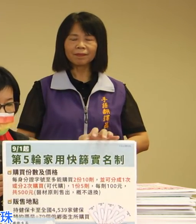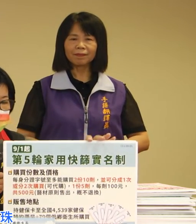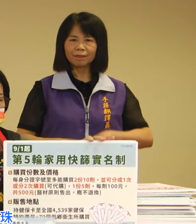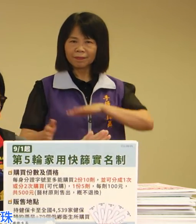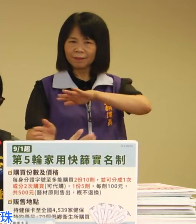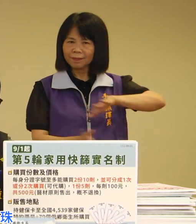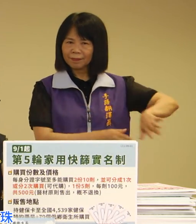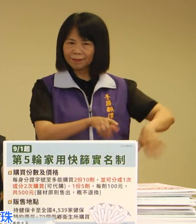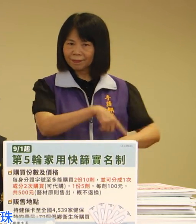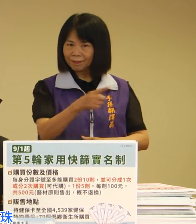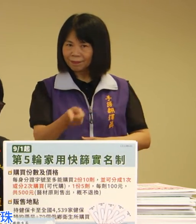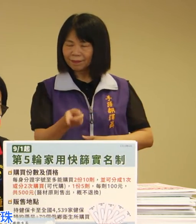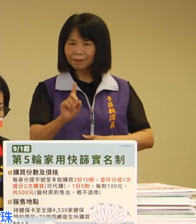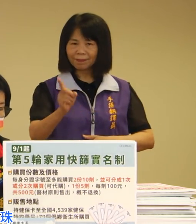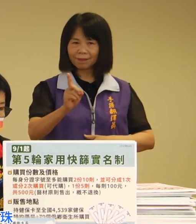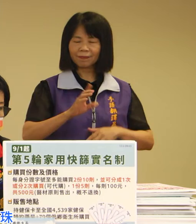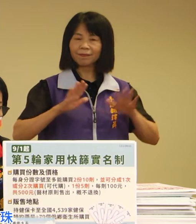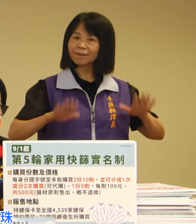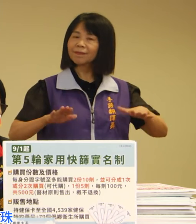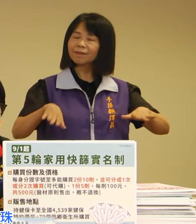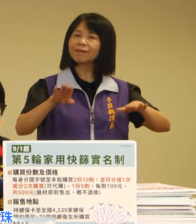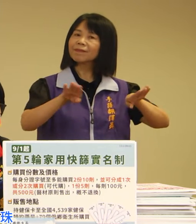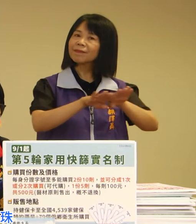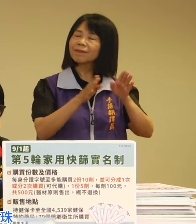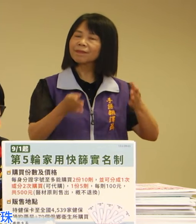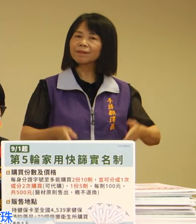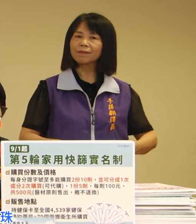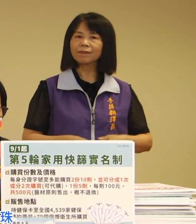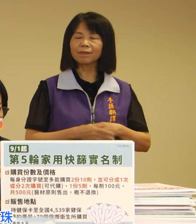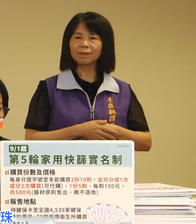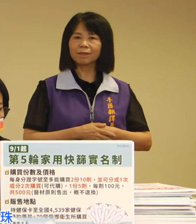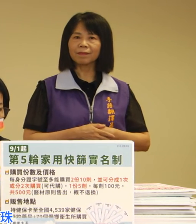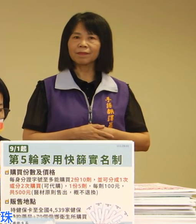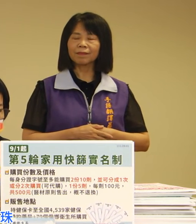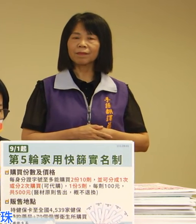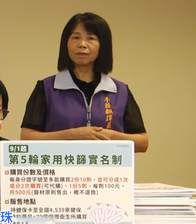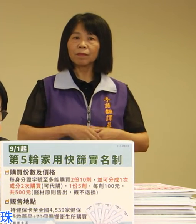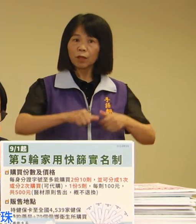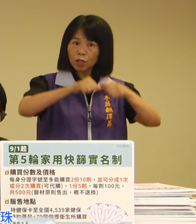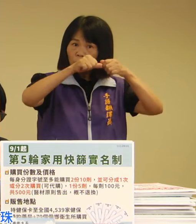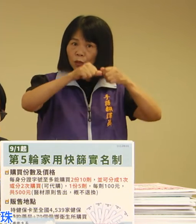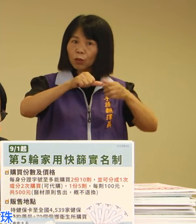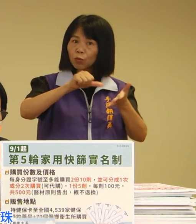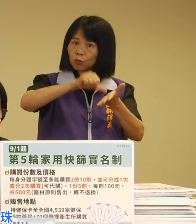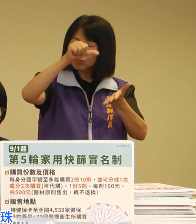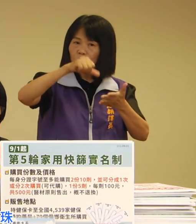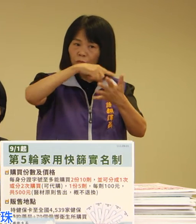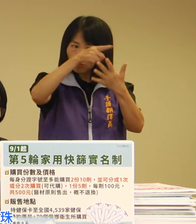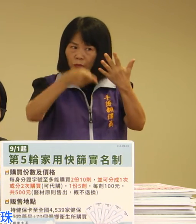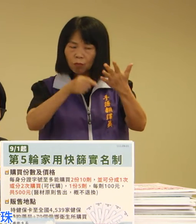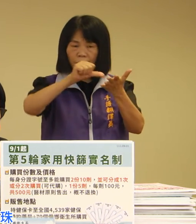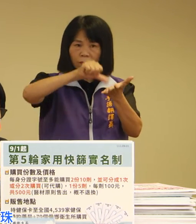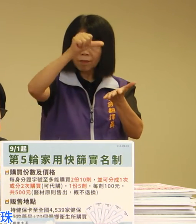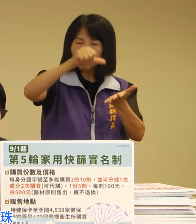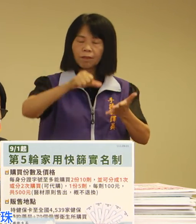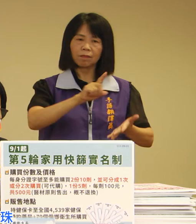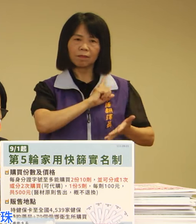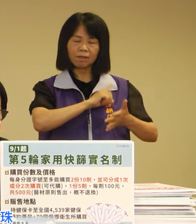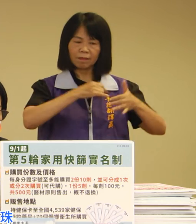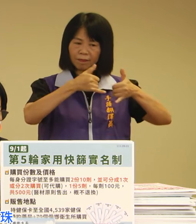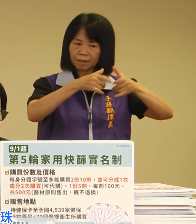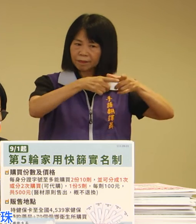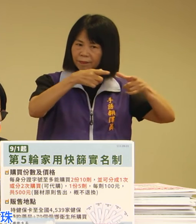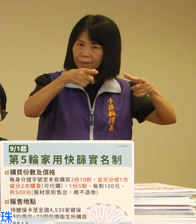另外一个是今天开始第五轮的家用快筛实名制，就是要带你的身份